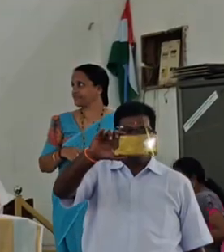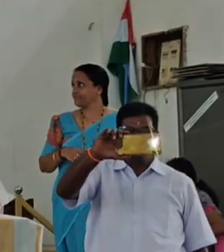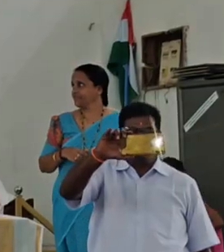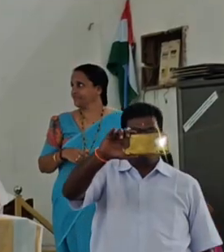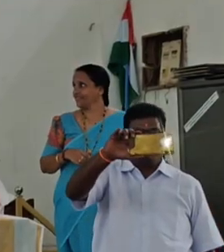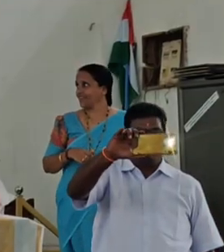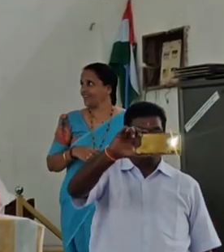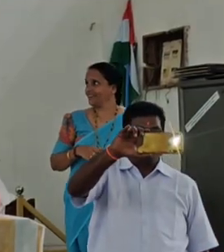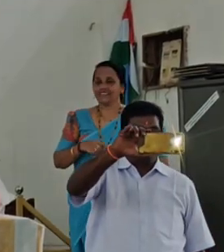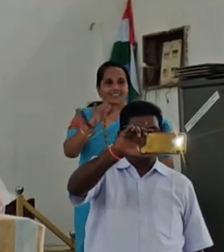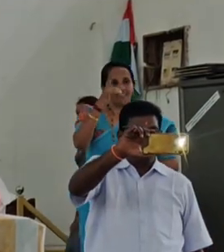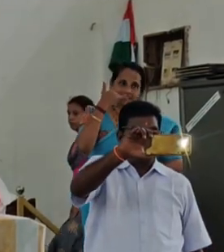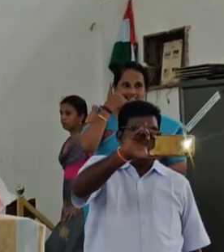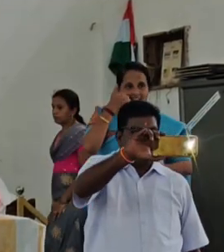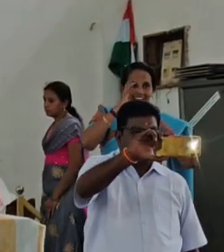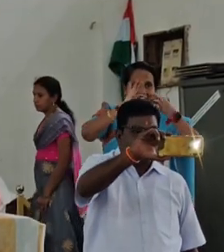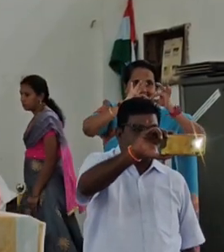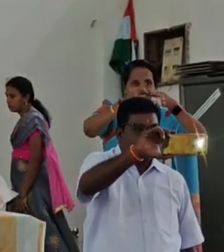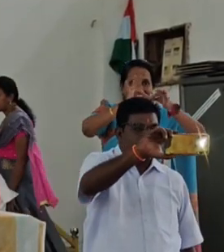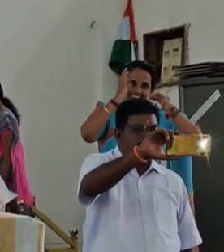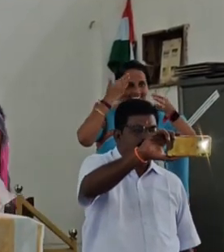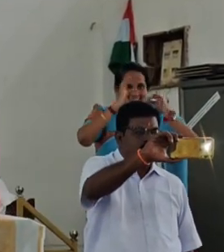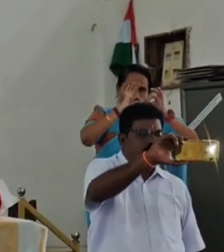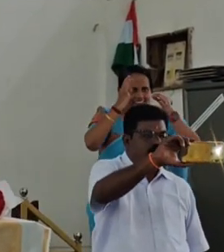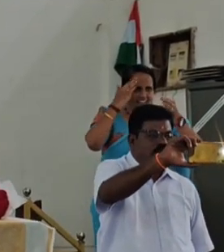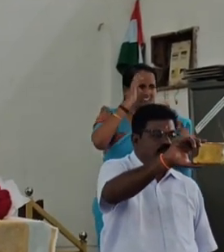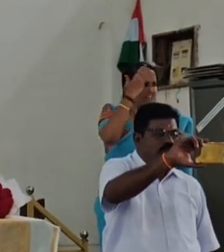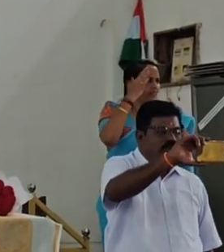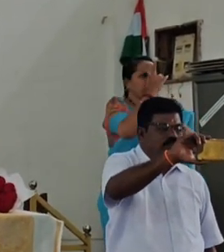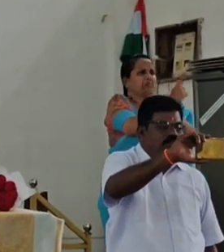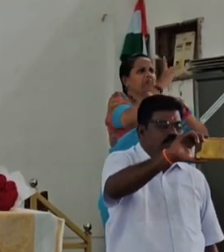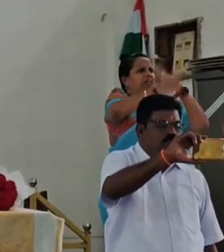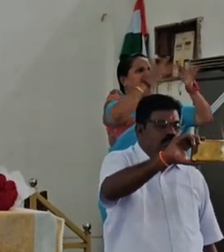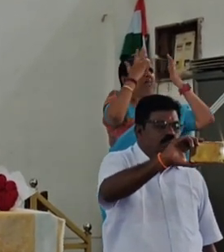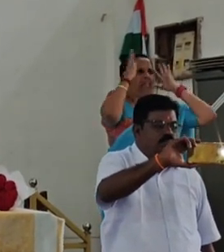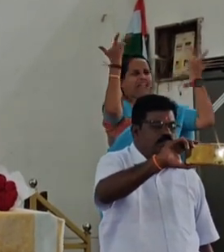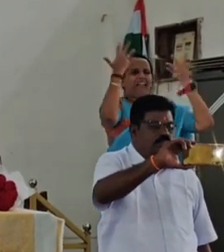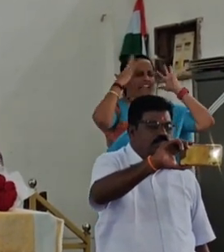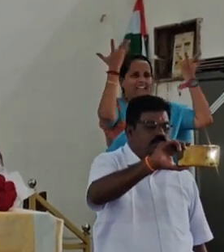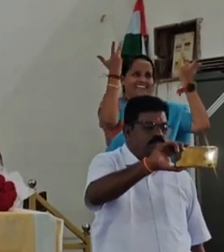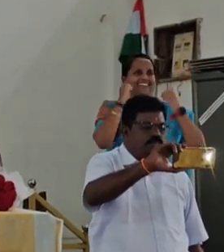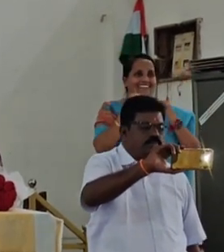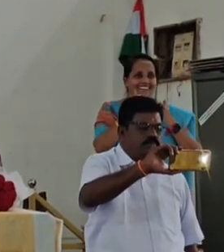సంకేత భాష మనం తీసుకుంటే ఏదో మనం సైన్ లాంగ్వేజ్లో చెప్పేది ఒక